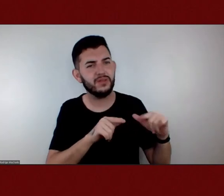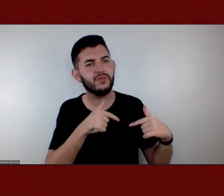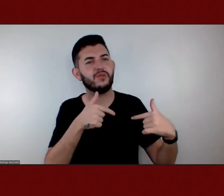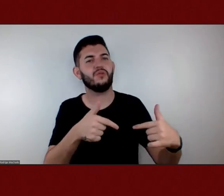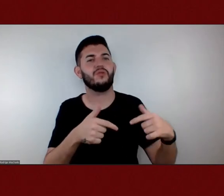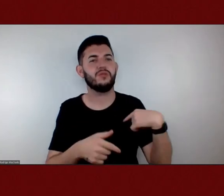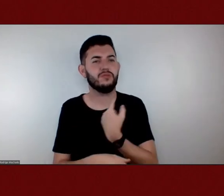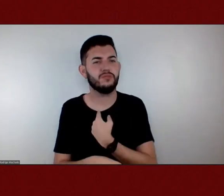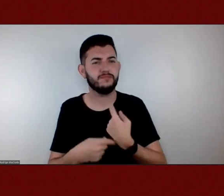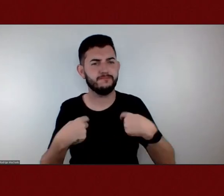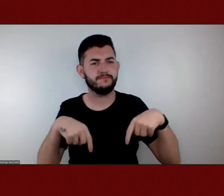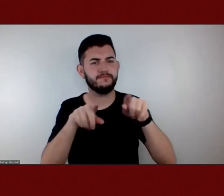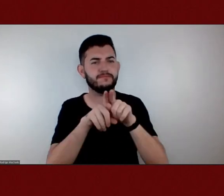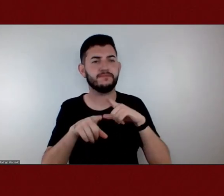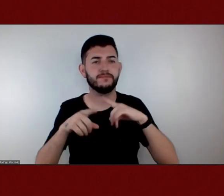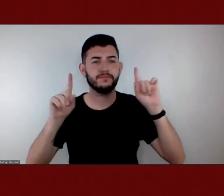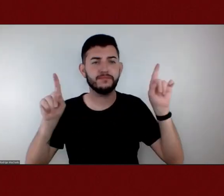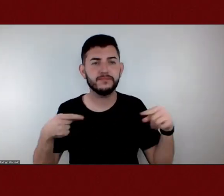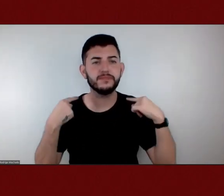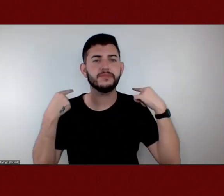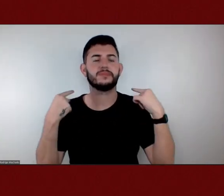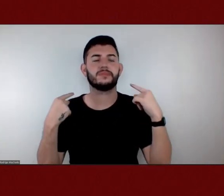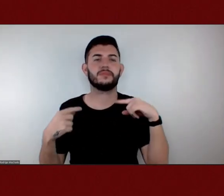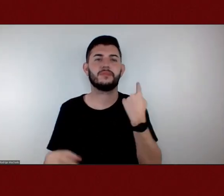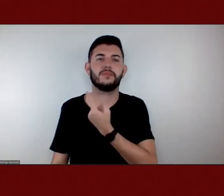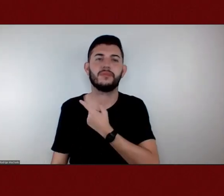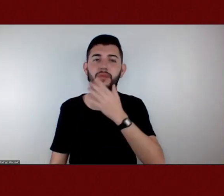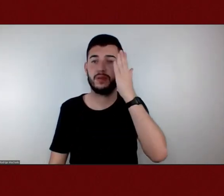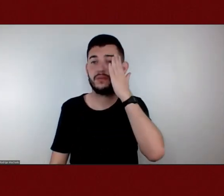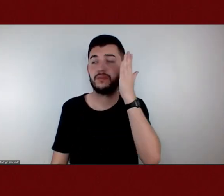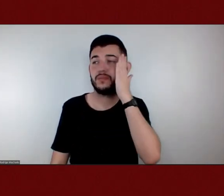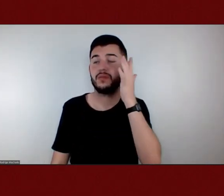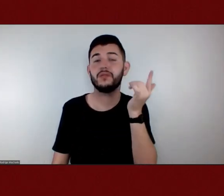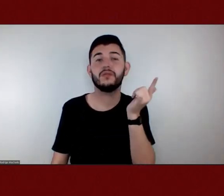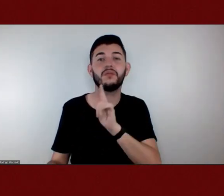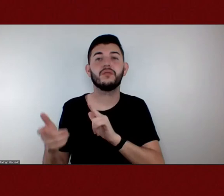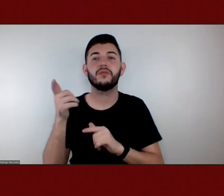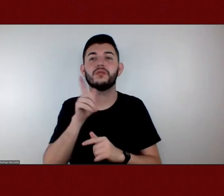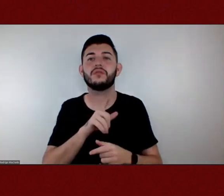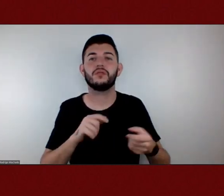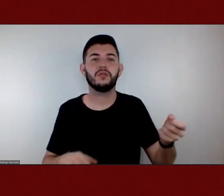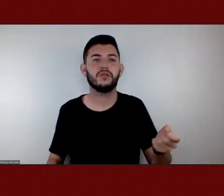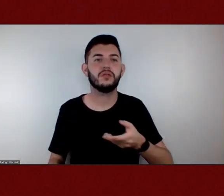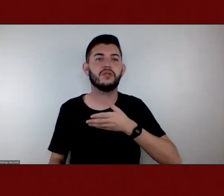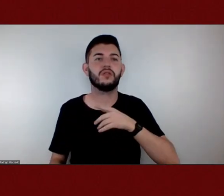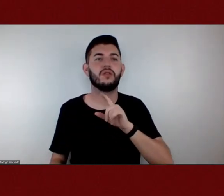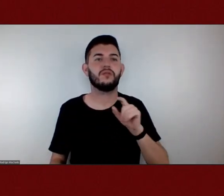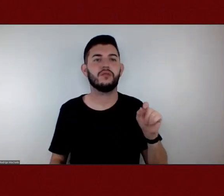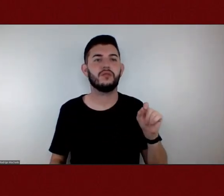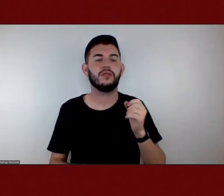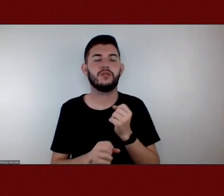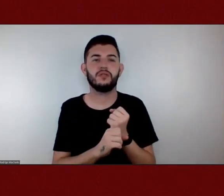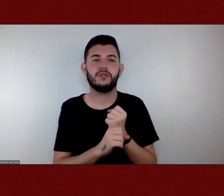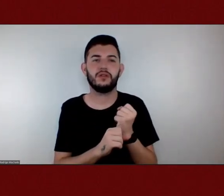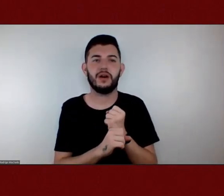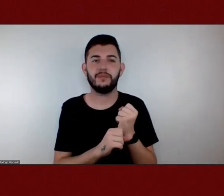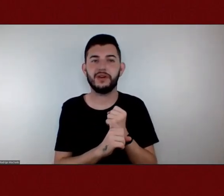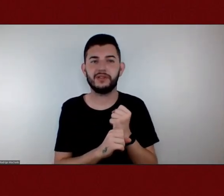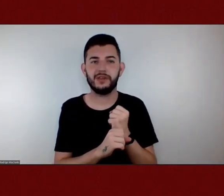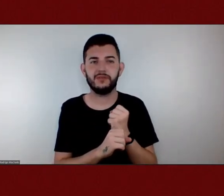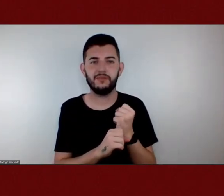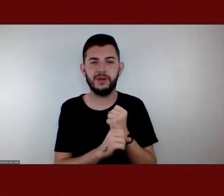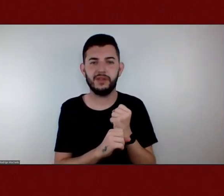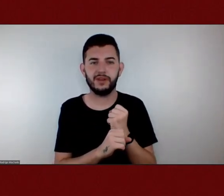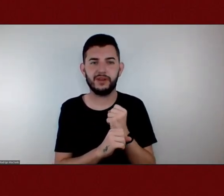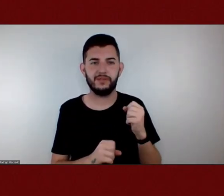o desafio de saber se vamos ter novos 100 anos. E esses 100 anos serão